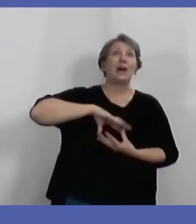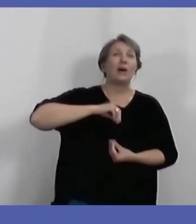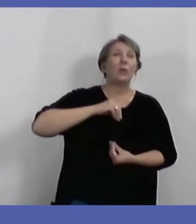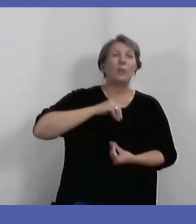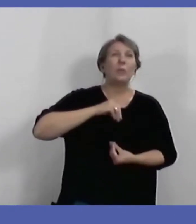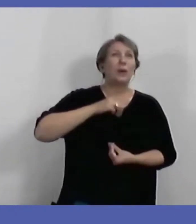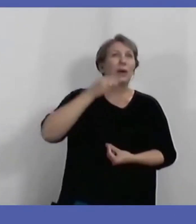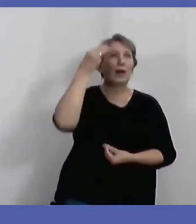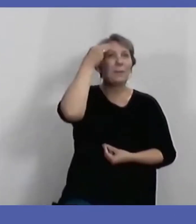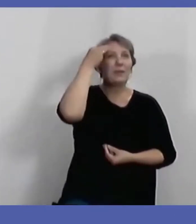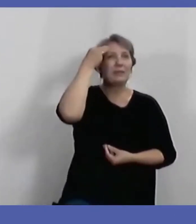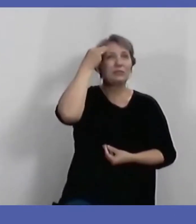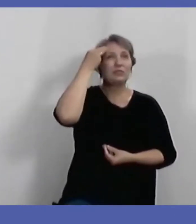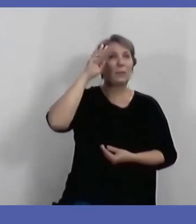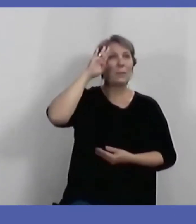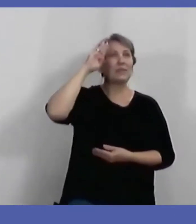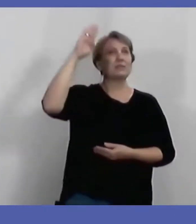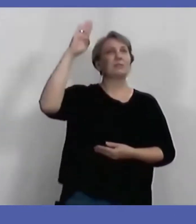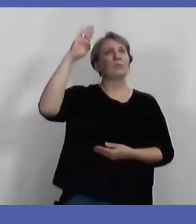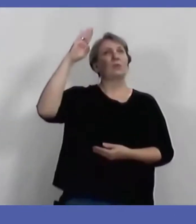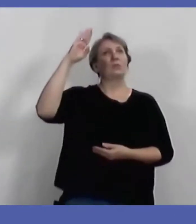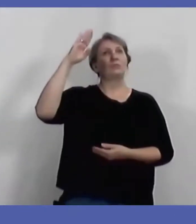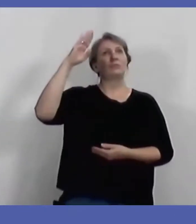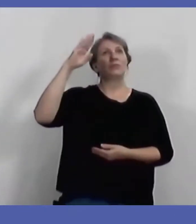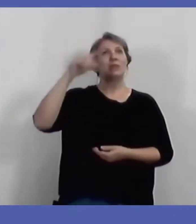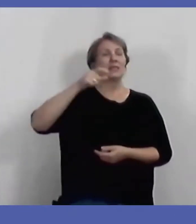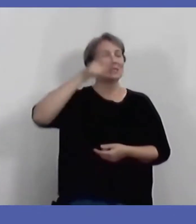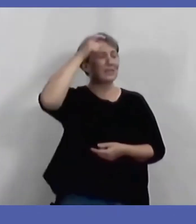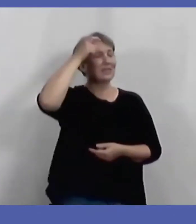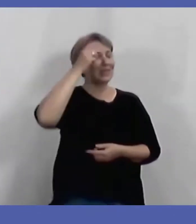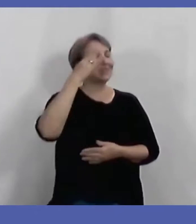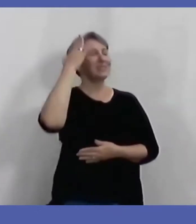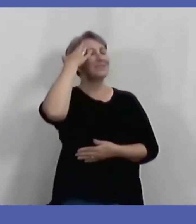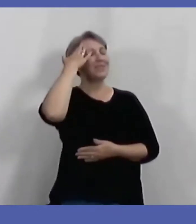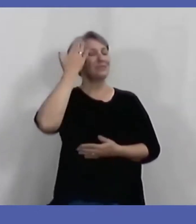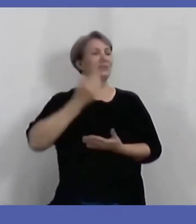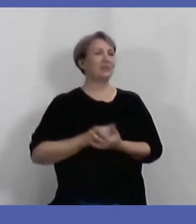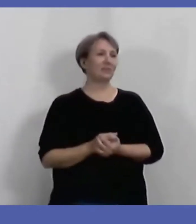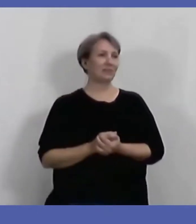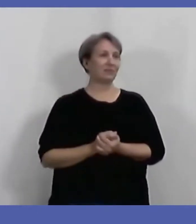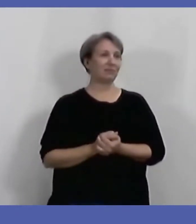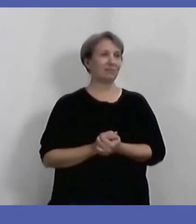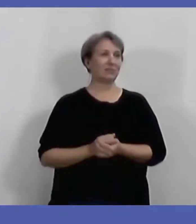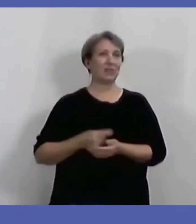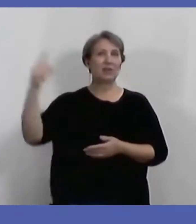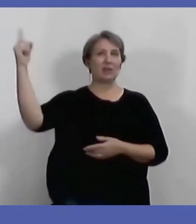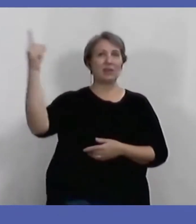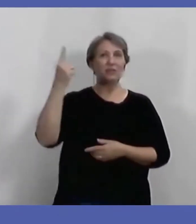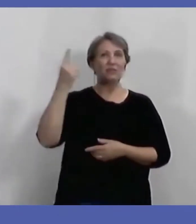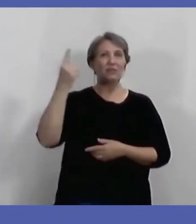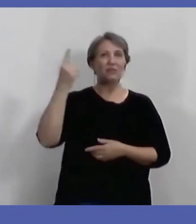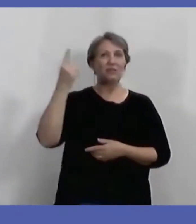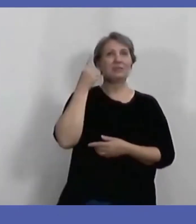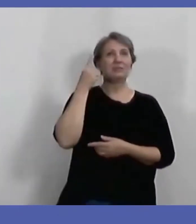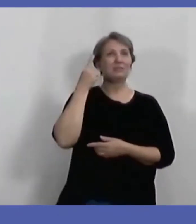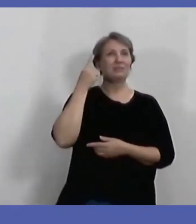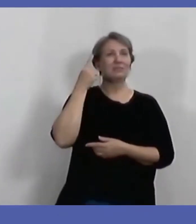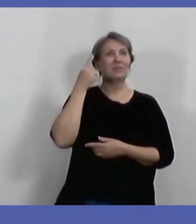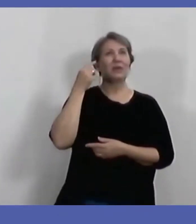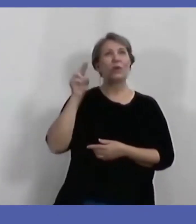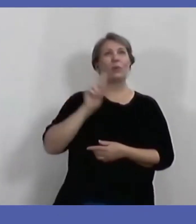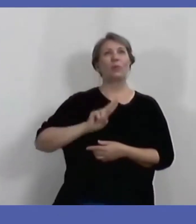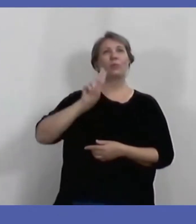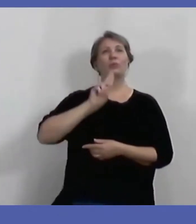do homem. E também é a parte mais difícil de ser salva. O